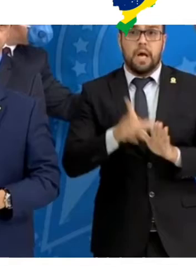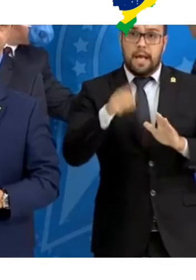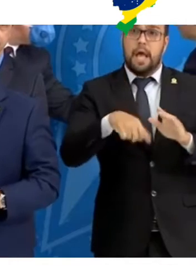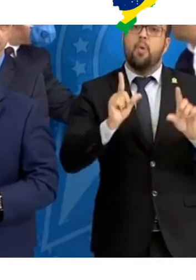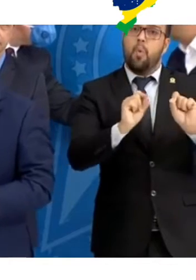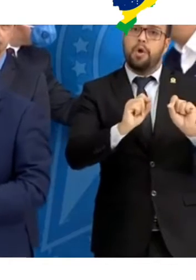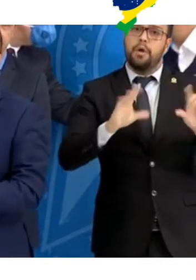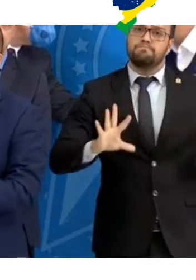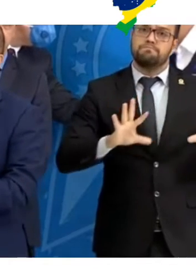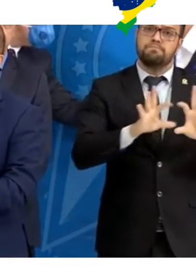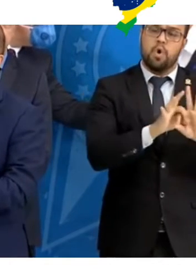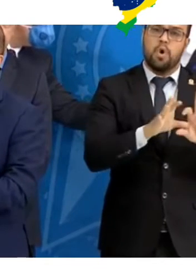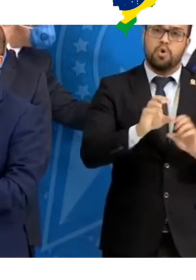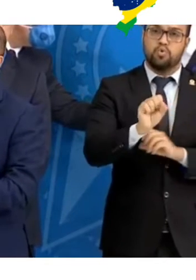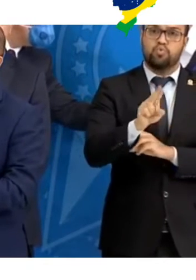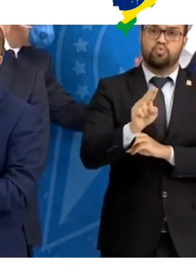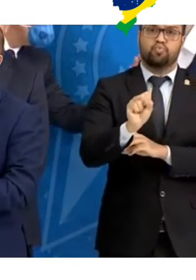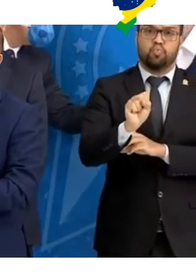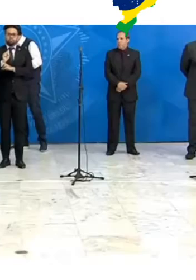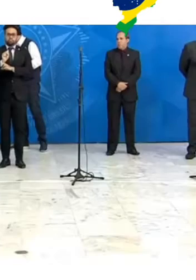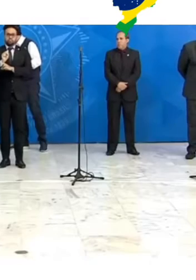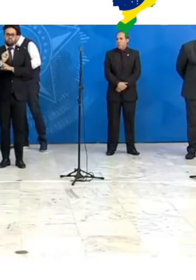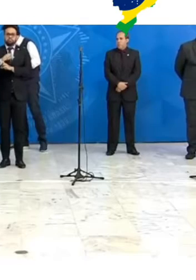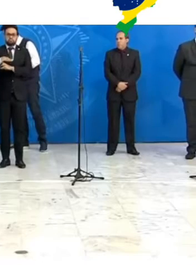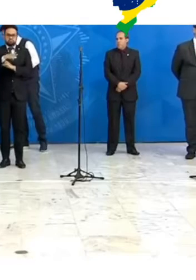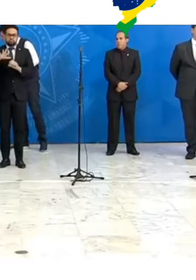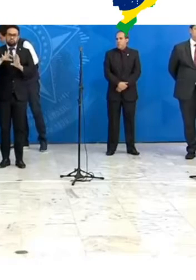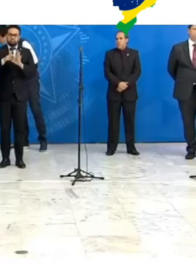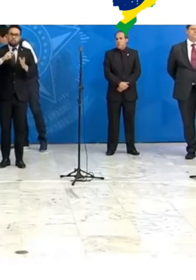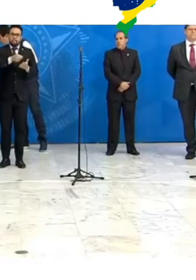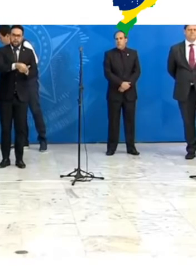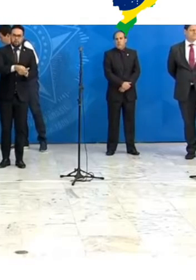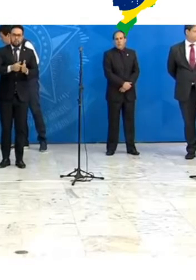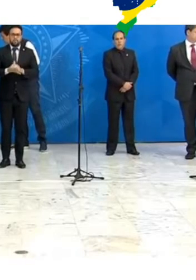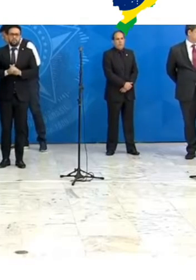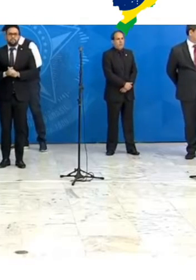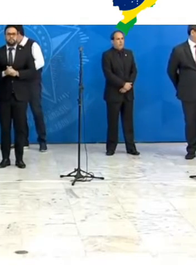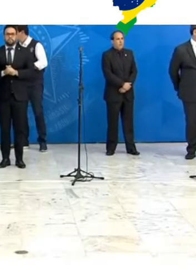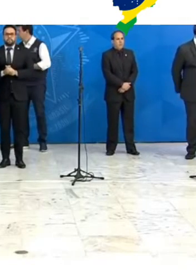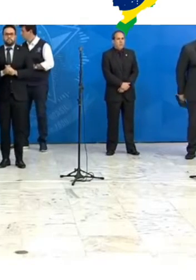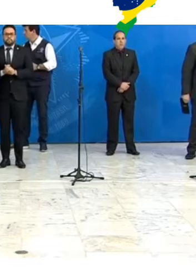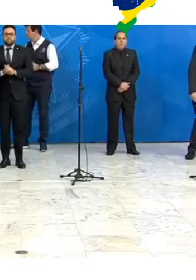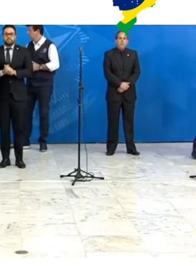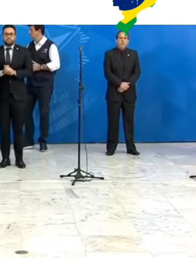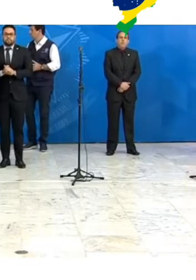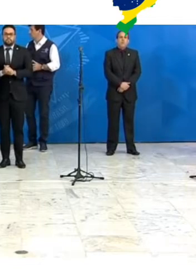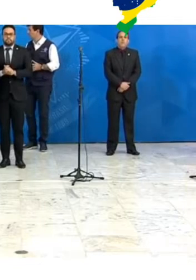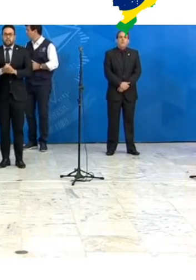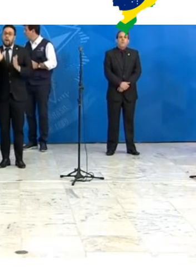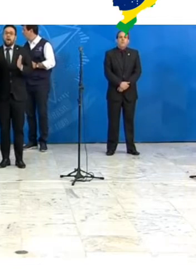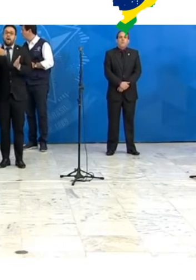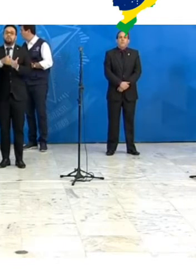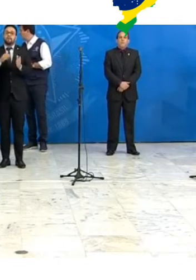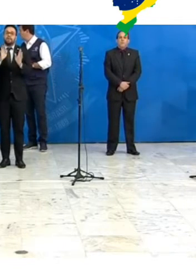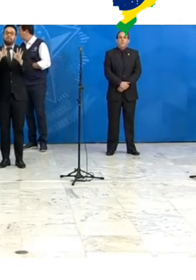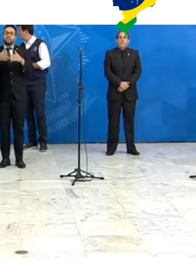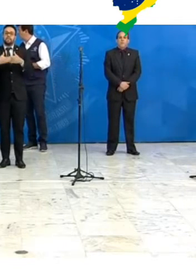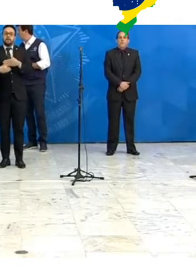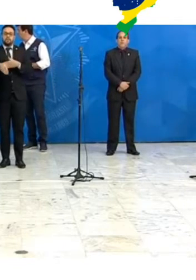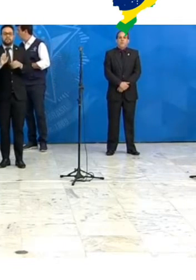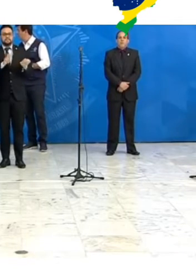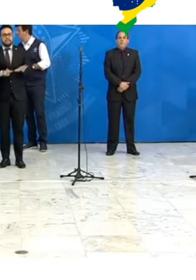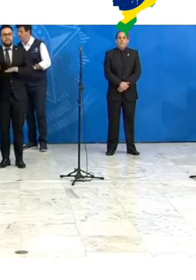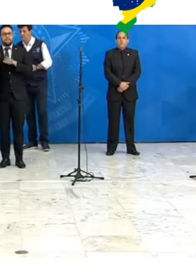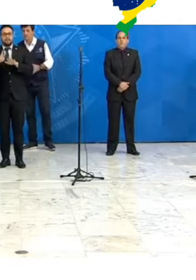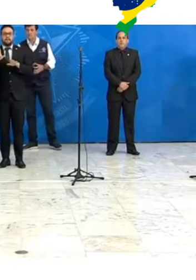pelo CONSUAS, que é o Sistema Único de Assistência Social, de tal forma que até o final da semana a economia